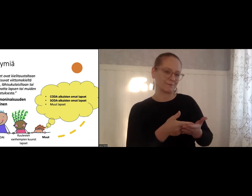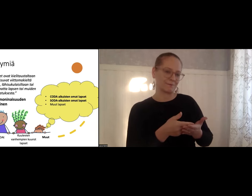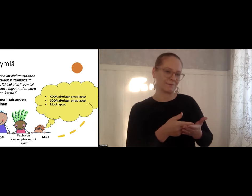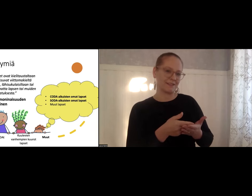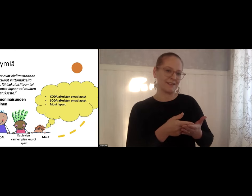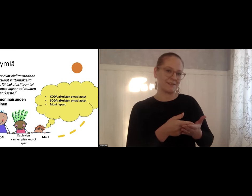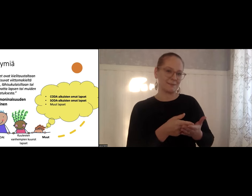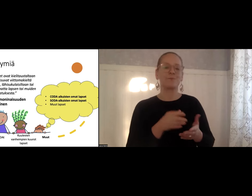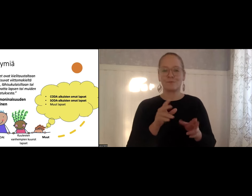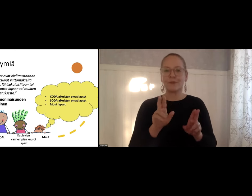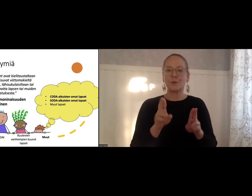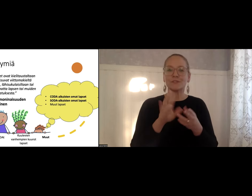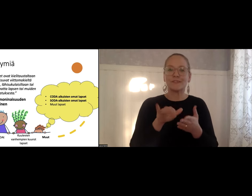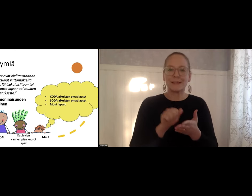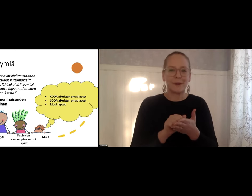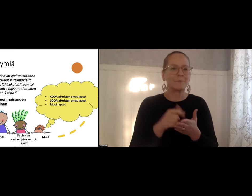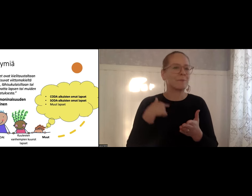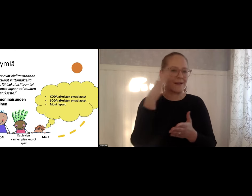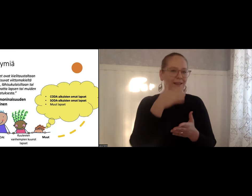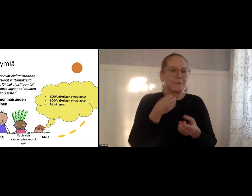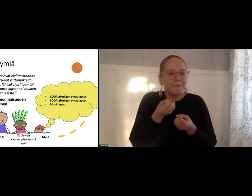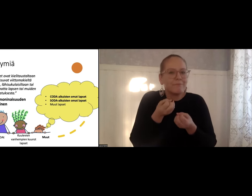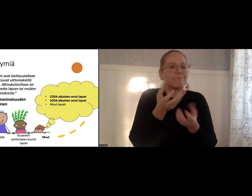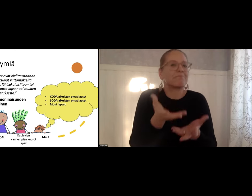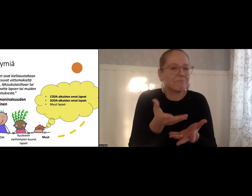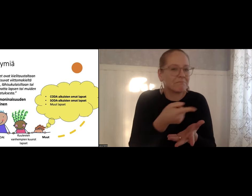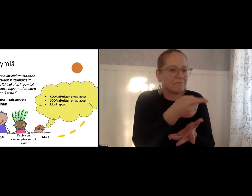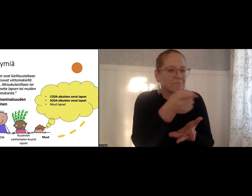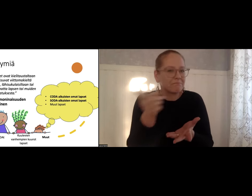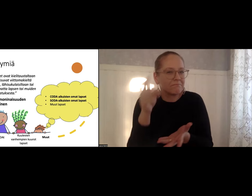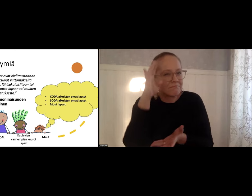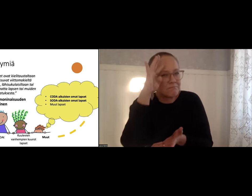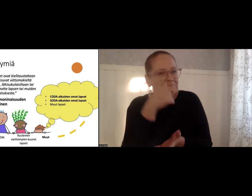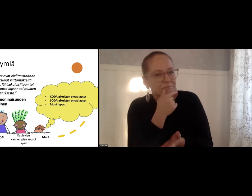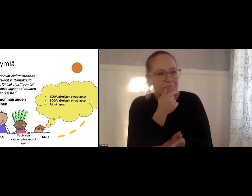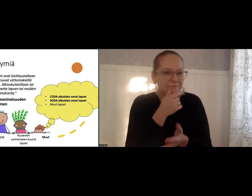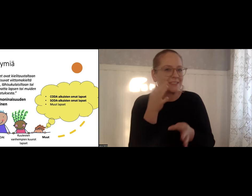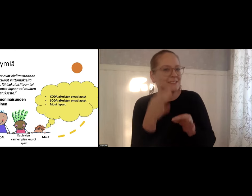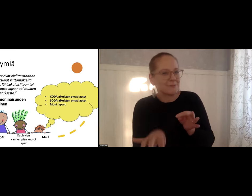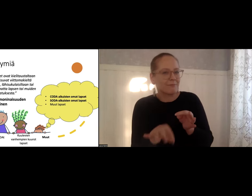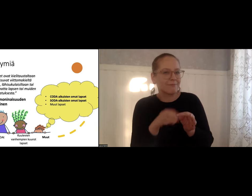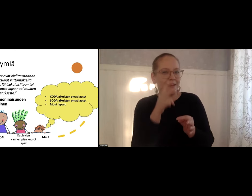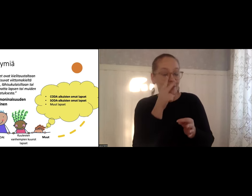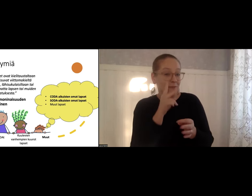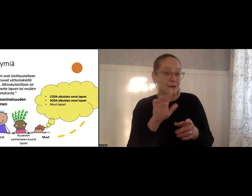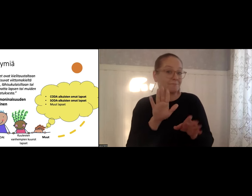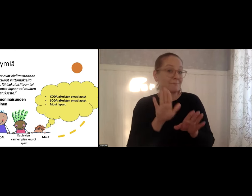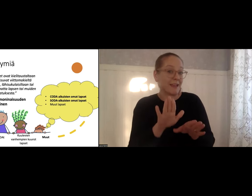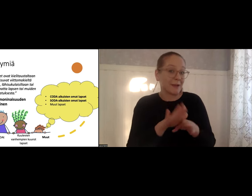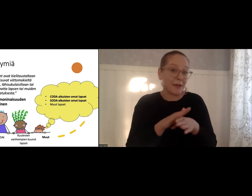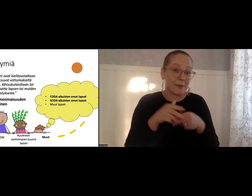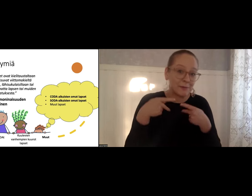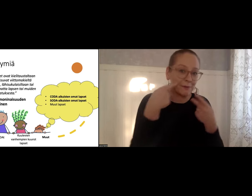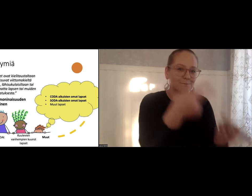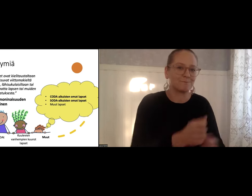Katilta tullut tämmöinen ehdotus, että tämä sodaviittoma voisi olla semmoinen. Mä ajattelin, että tämä on ehkä mukava tilanne se paljastaa. Te voitte